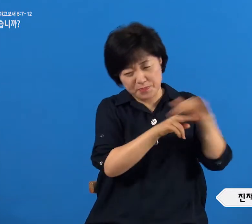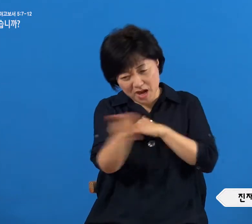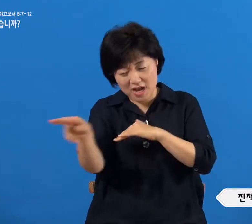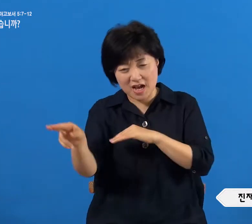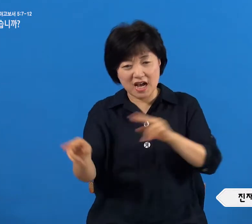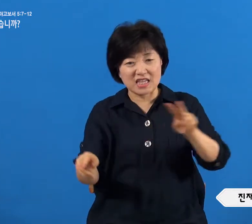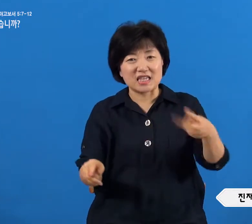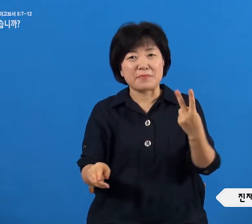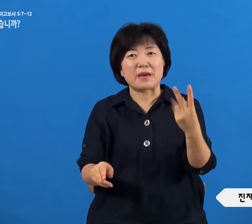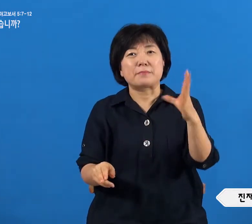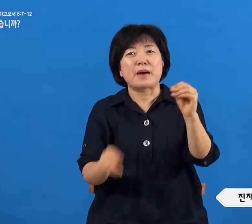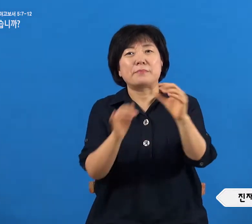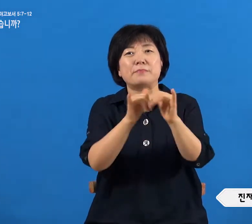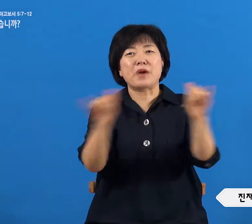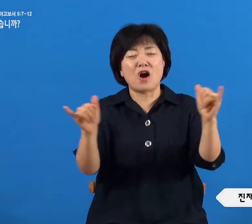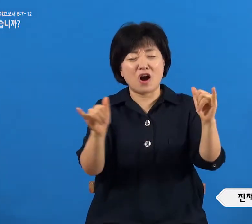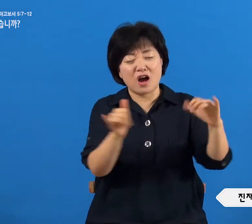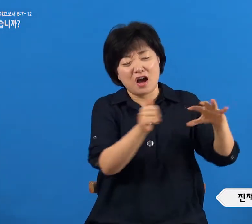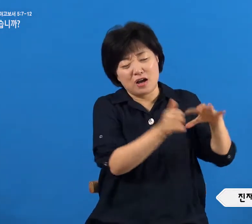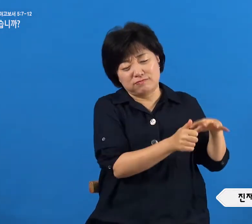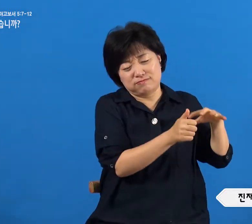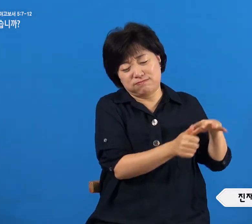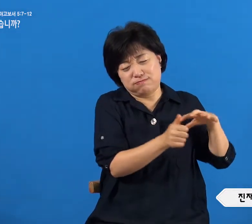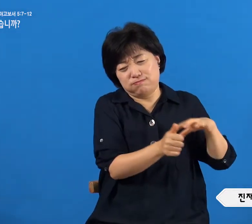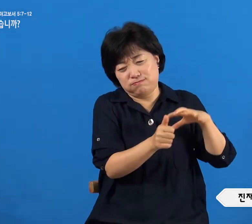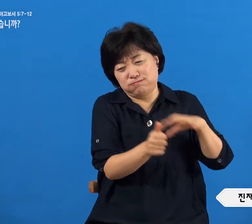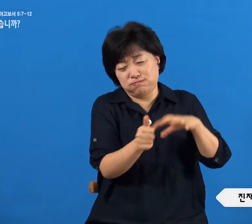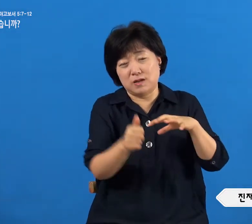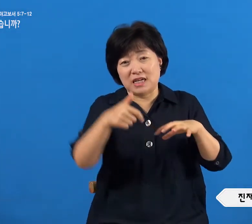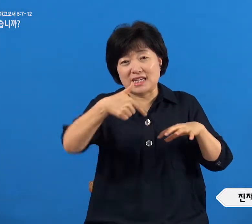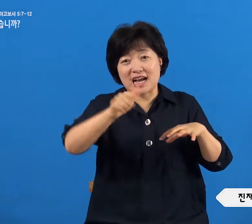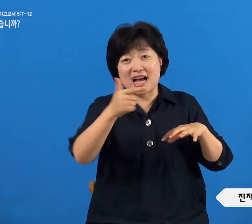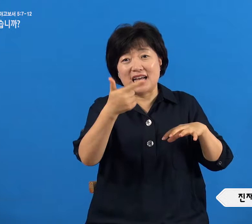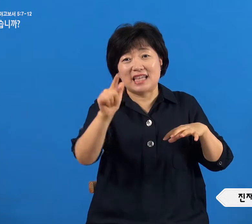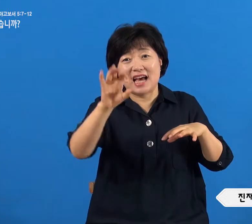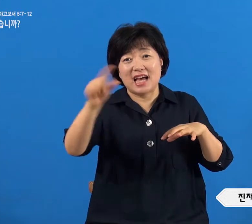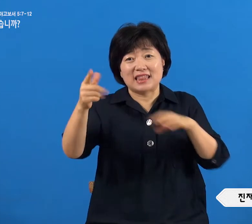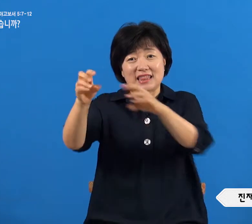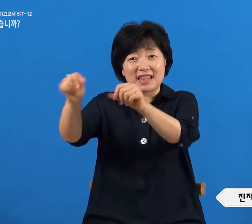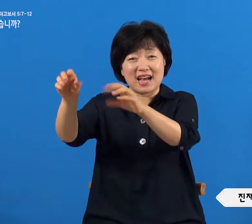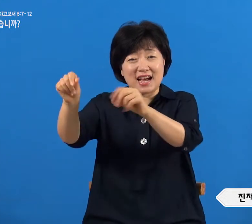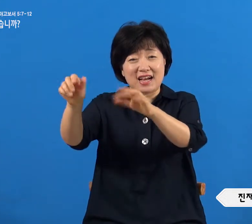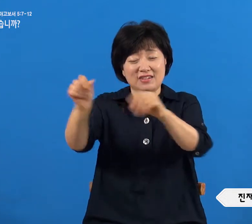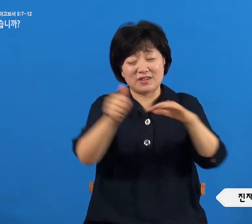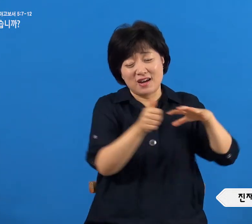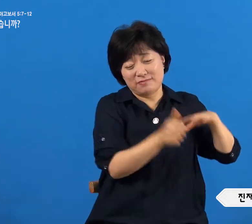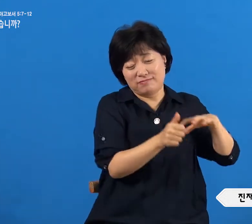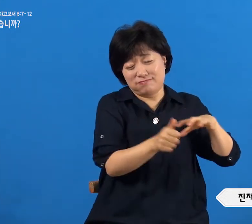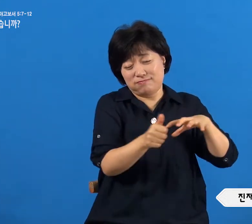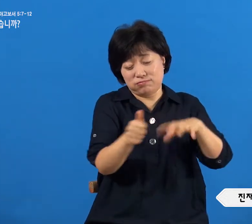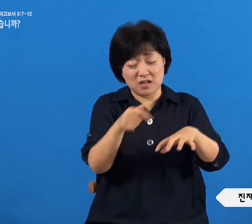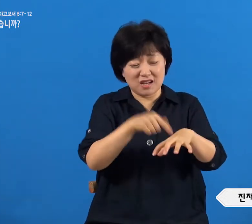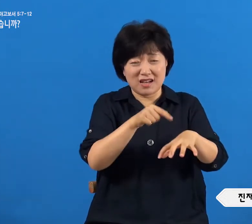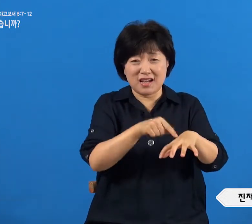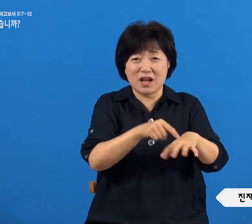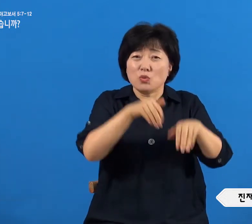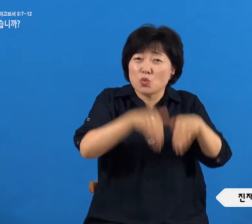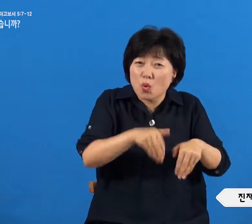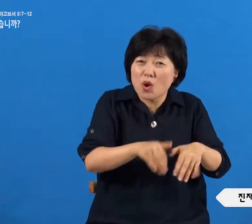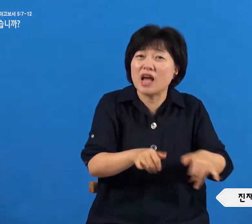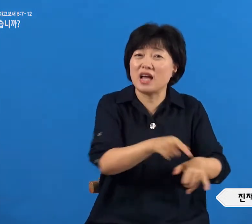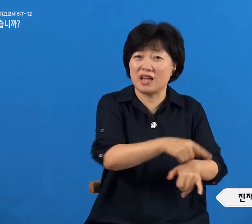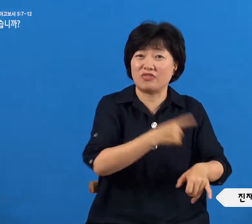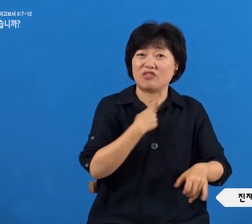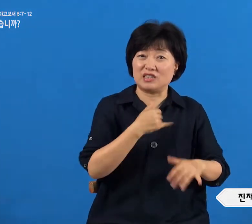되는 사람들을 광야에서 가나안 땅으로 인도했습니다. 노예 근성이 투철한 불평이 많은 그들을